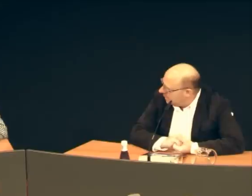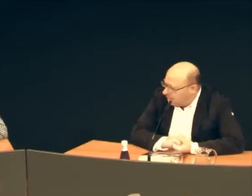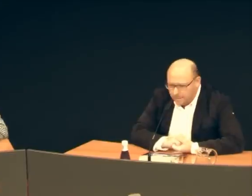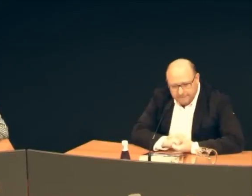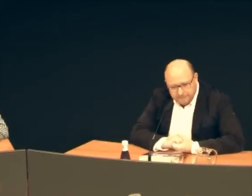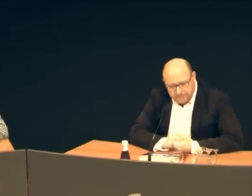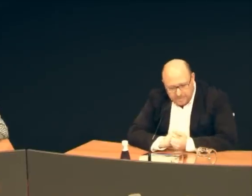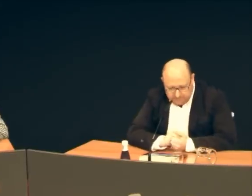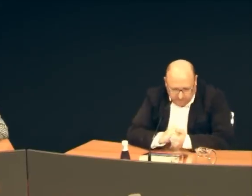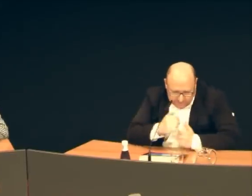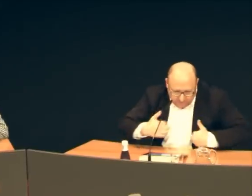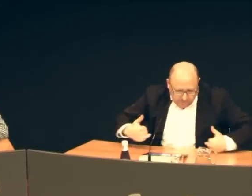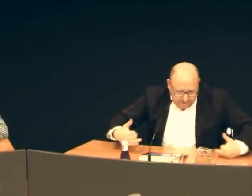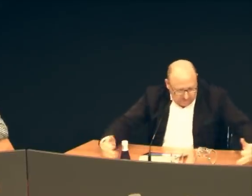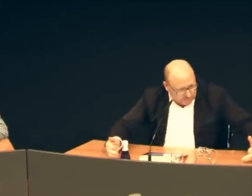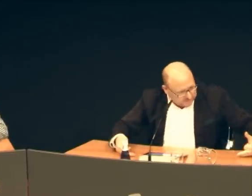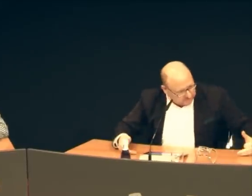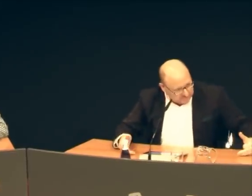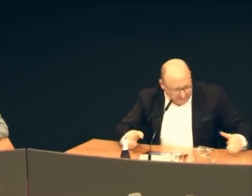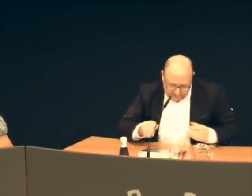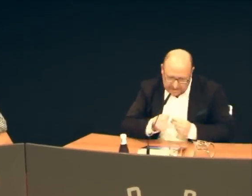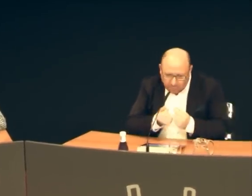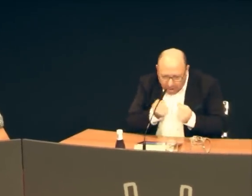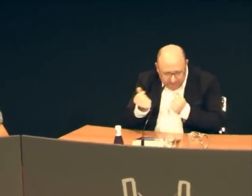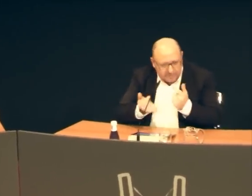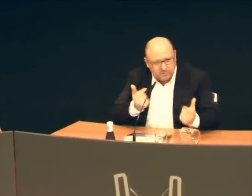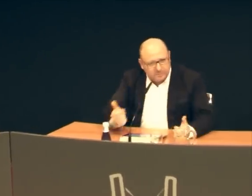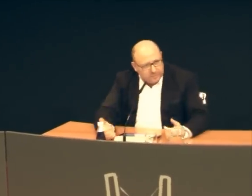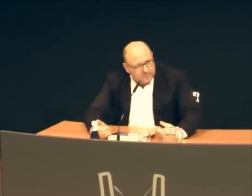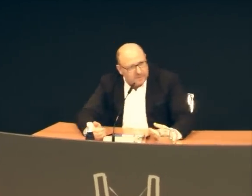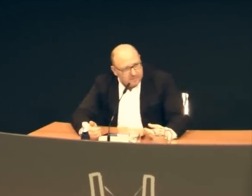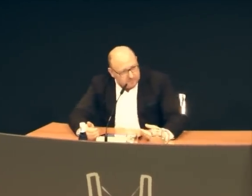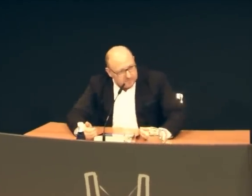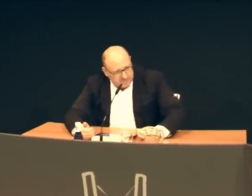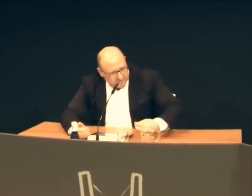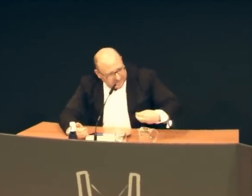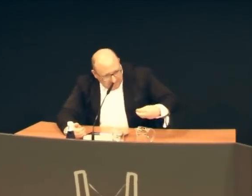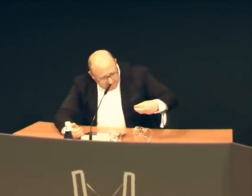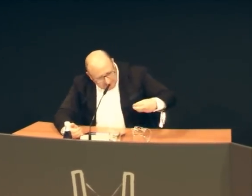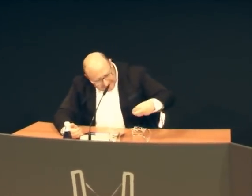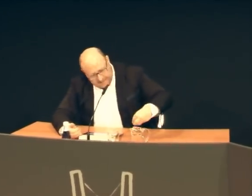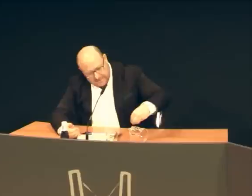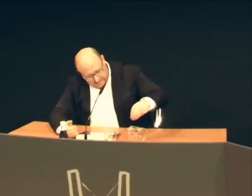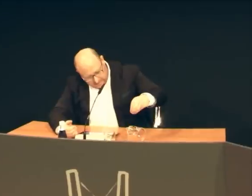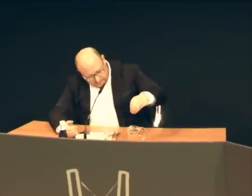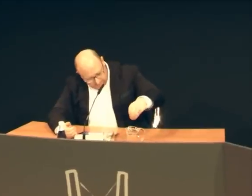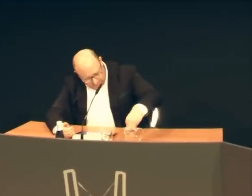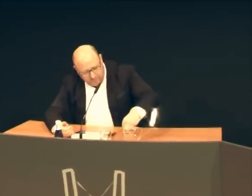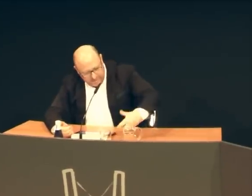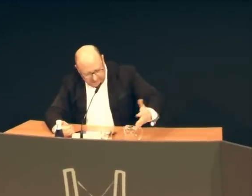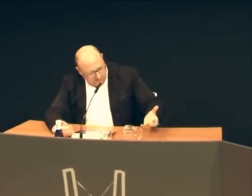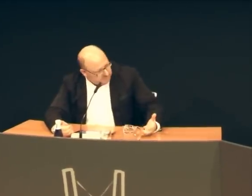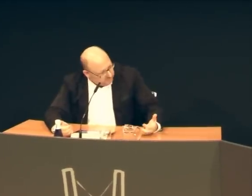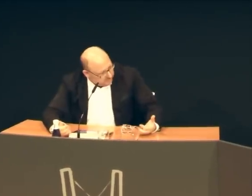parte. Bueno, hemos hablado por qué nos hemos metido en política y algo habéis apuntado, pero explicadme más en detalle, ¿y por